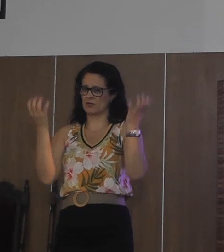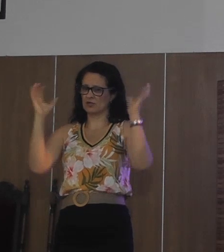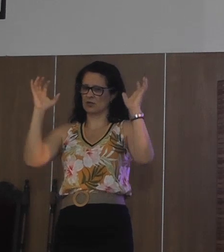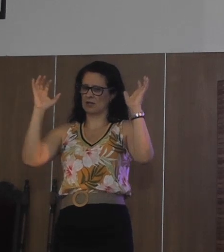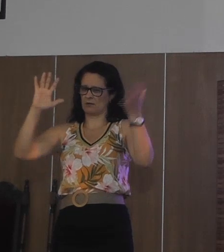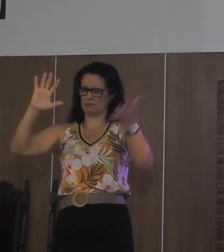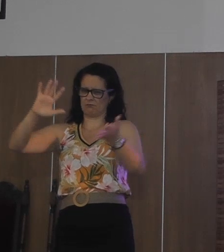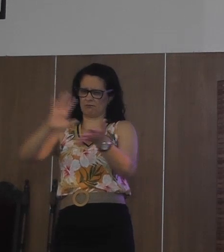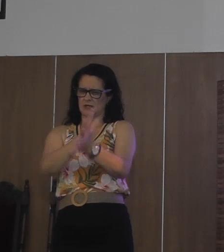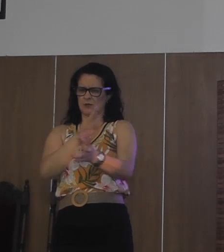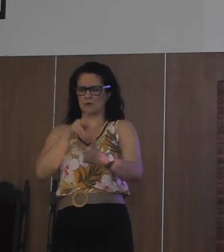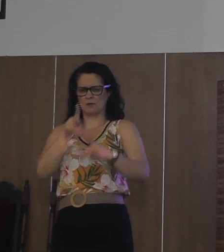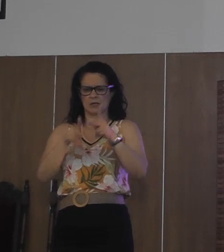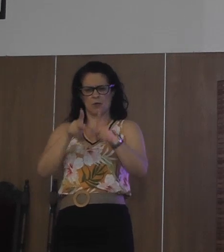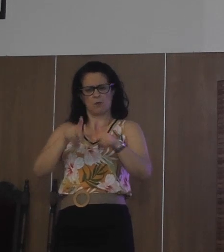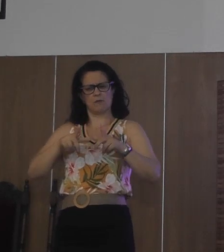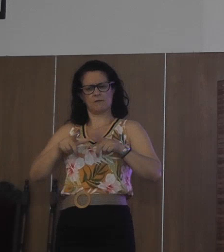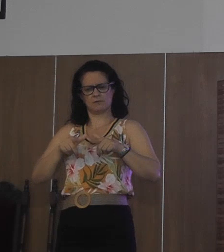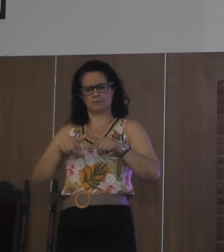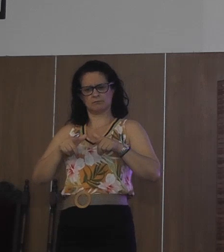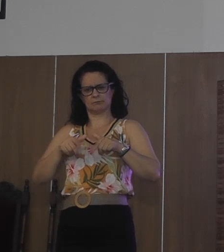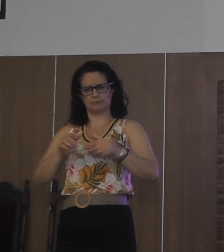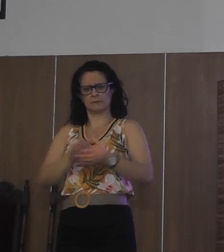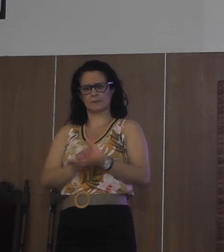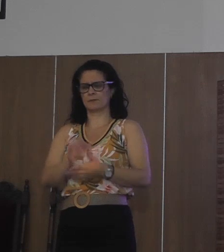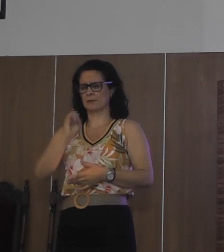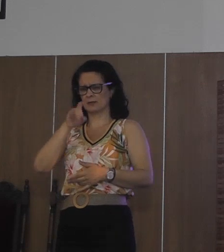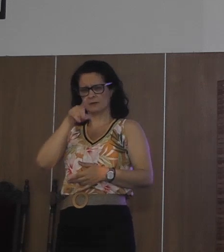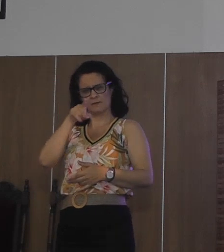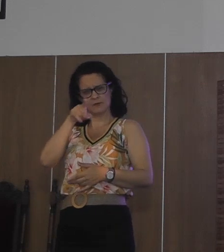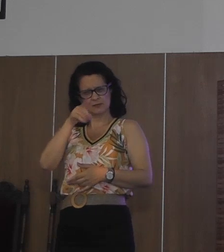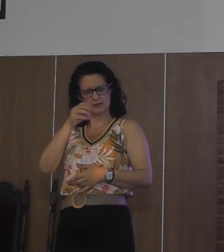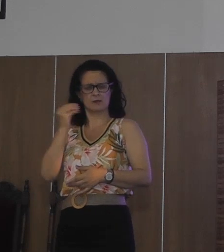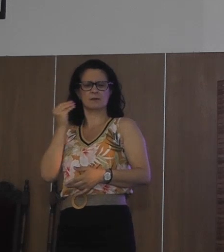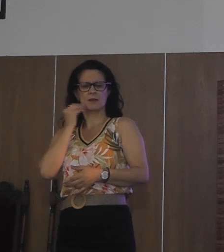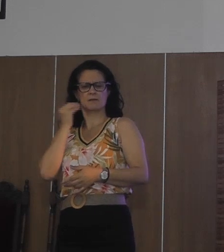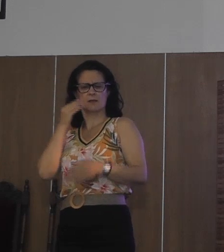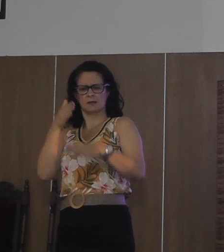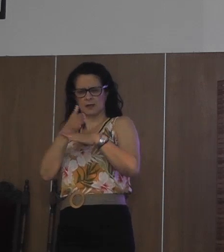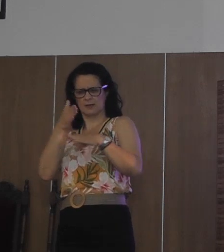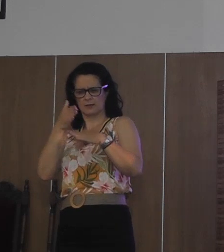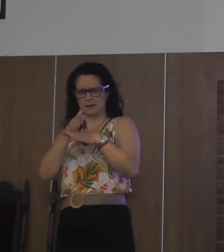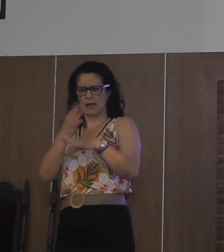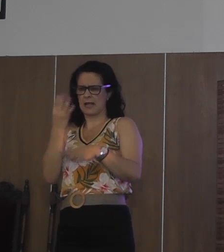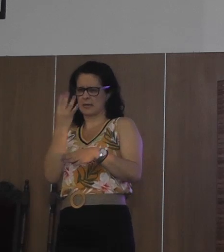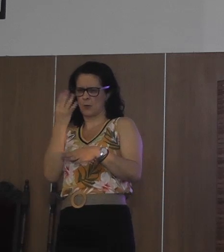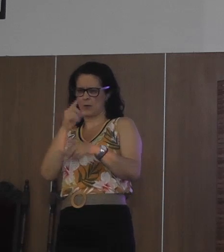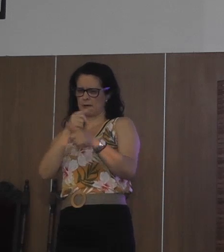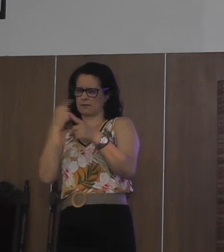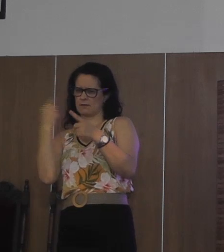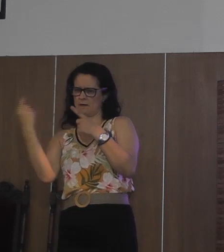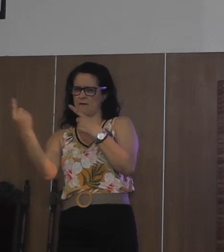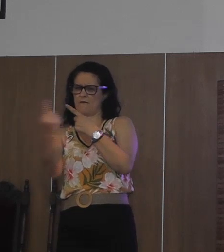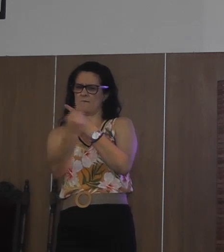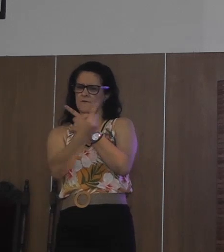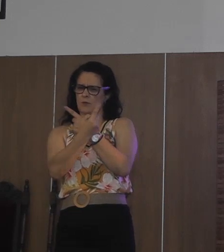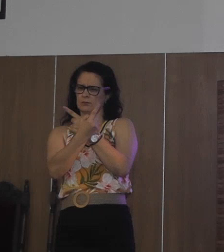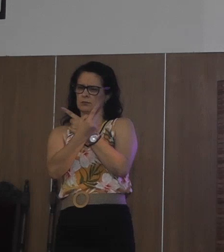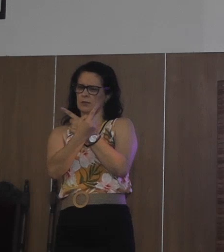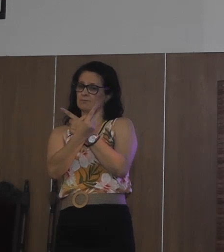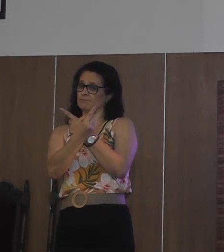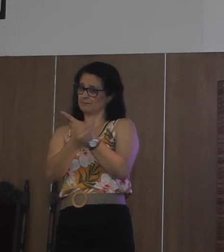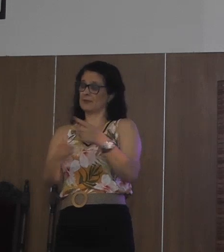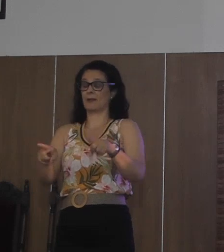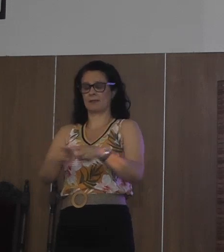Ei, se vocês tentassem entrar na 4ª ou na 5ª volta, do jeito que eu não ordenei,